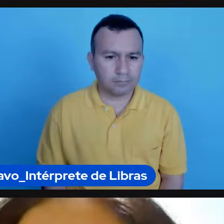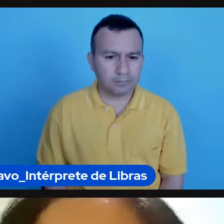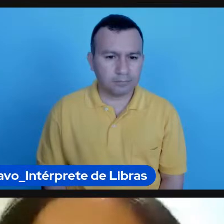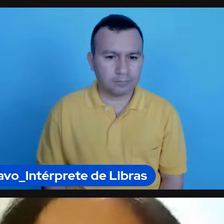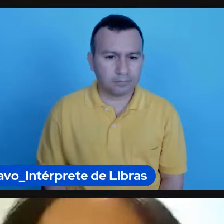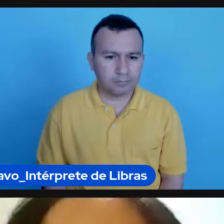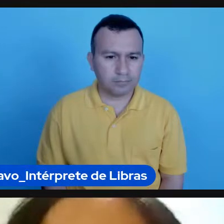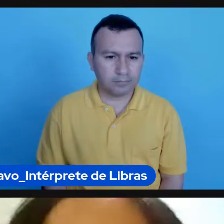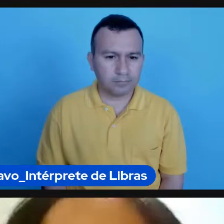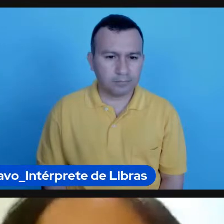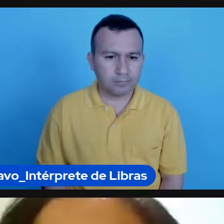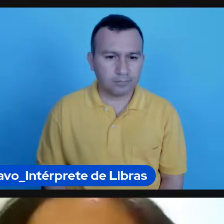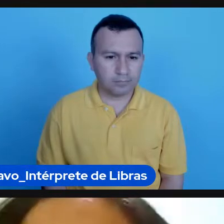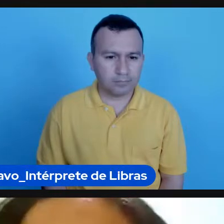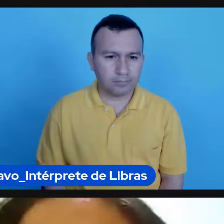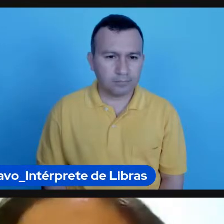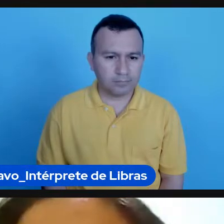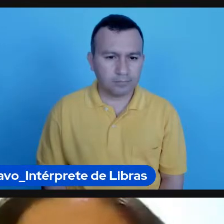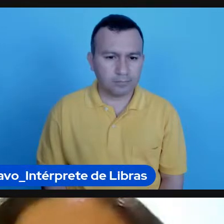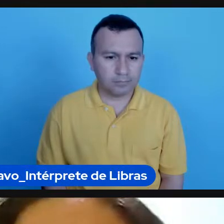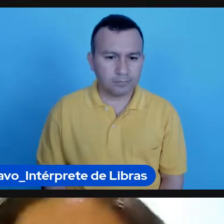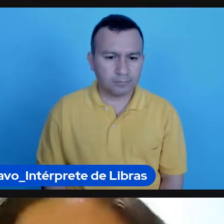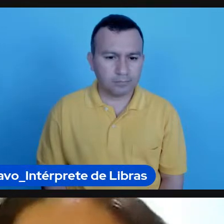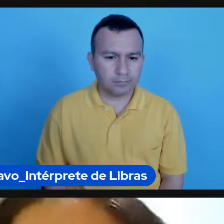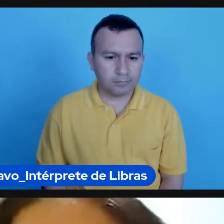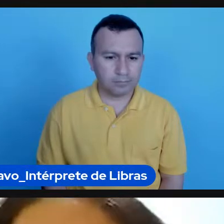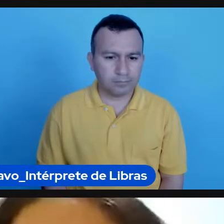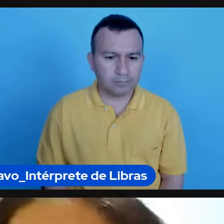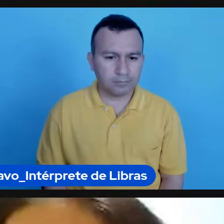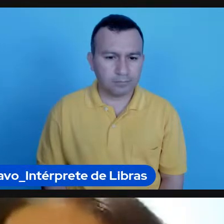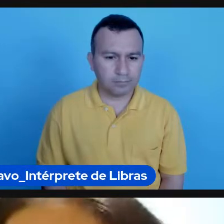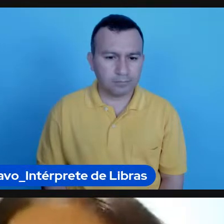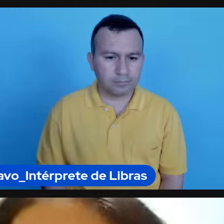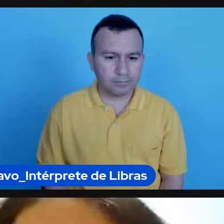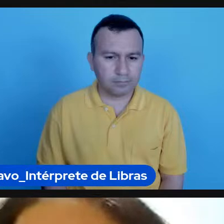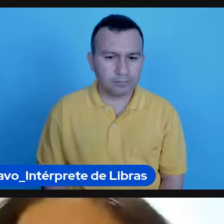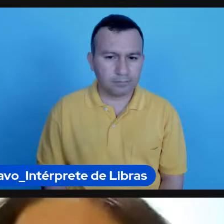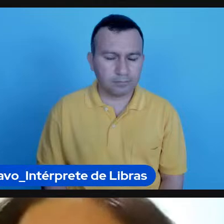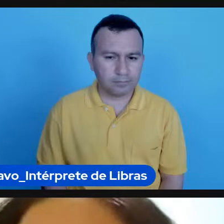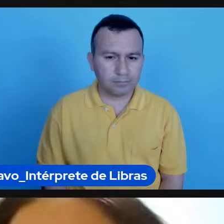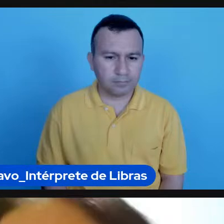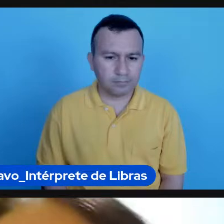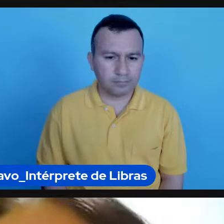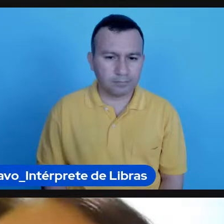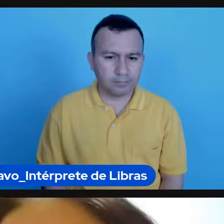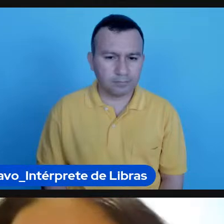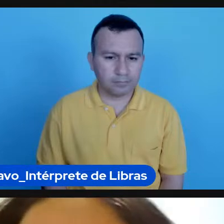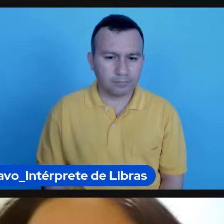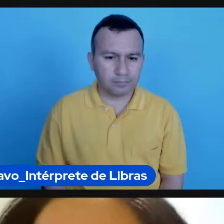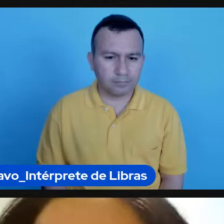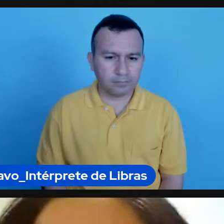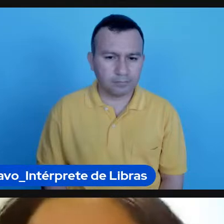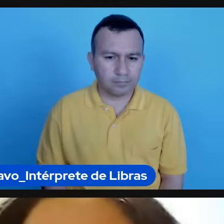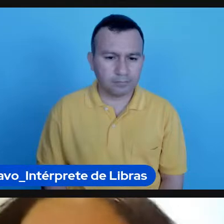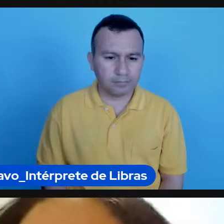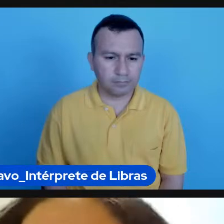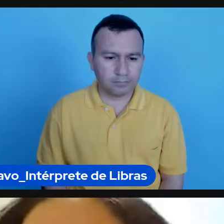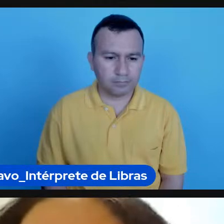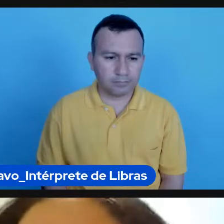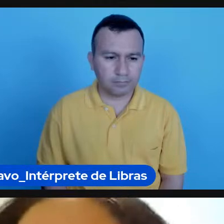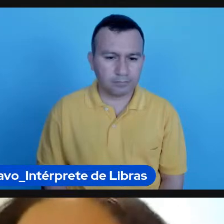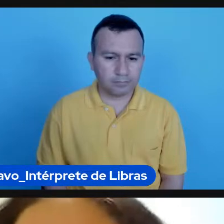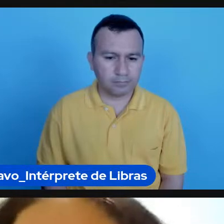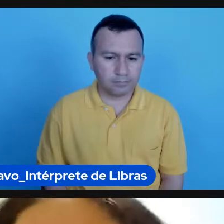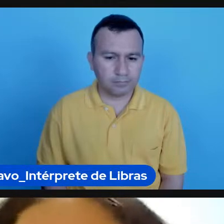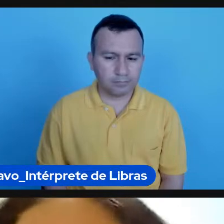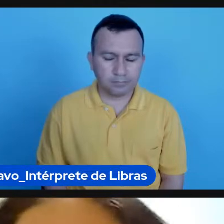precisar de condições diferenciadas aí. Não é só de apoio, muitas vezes, no